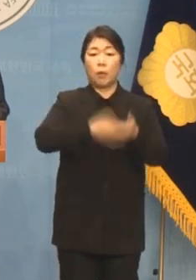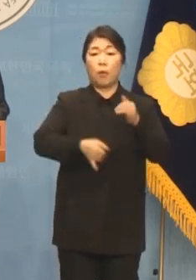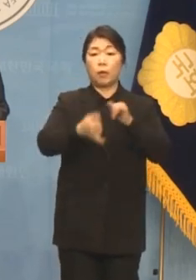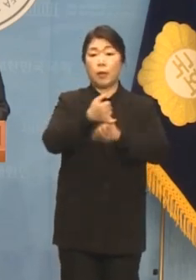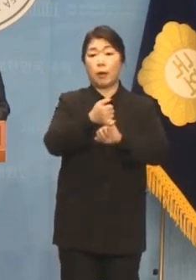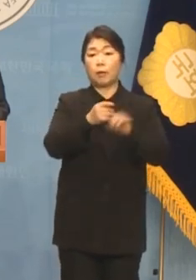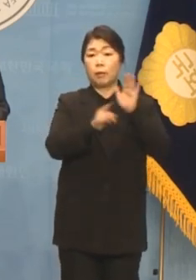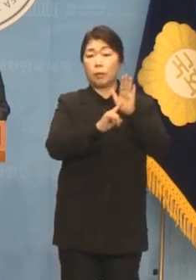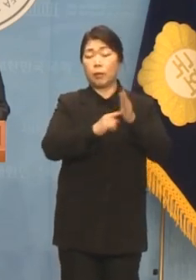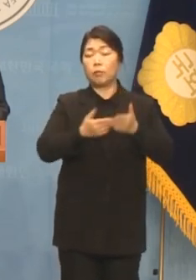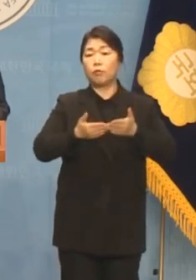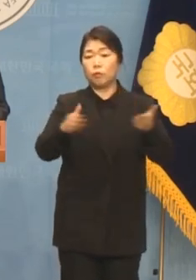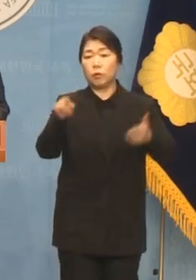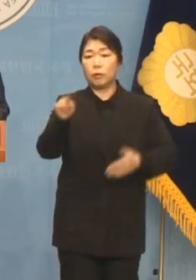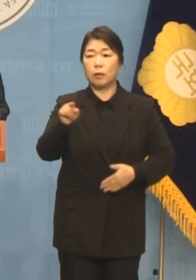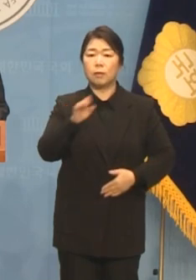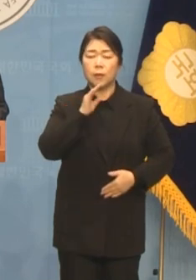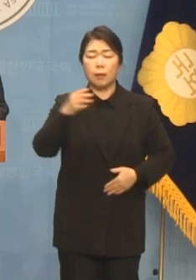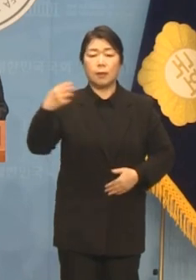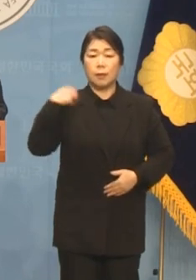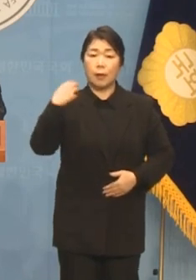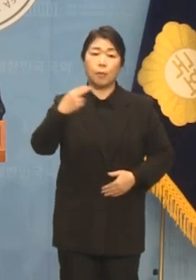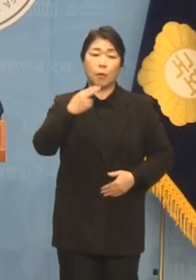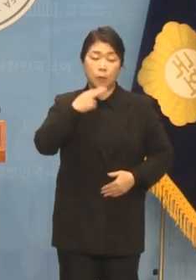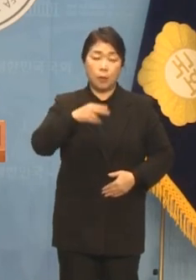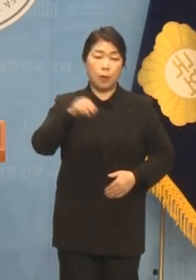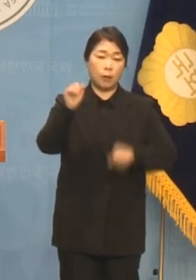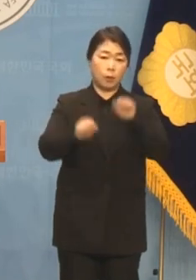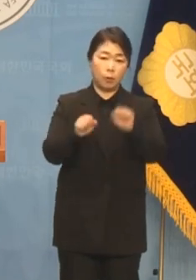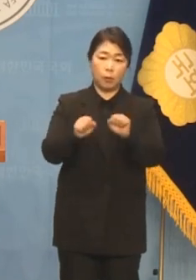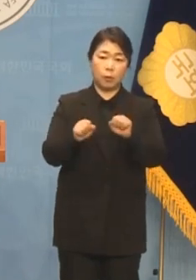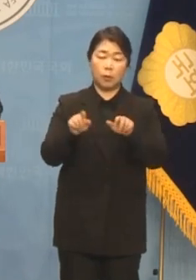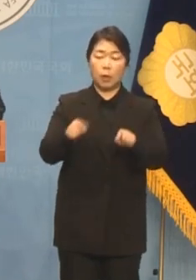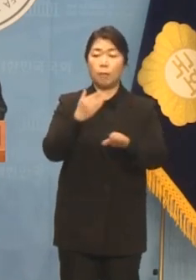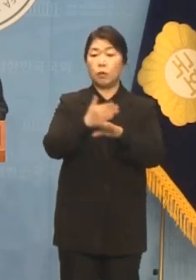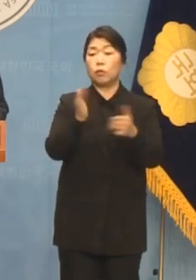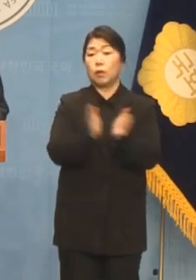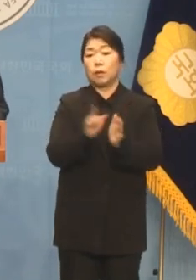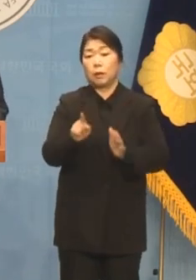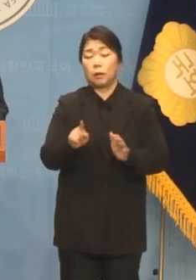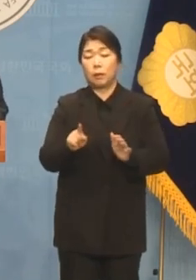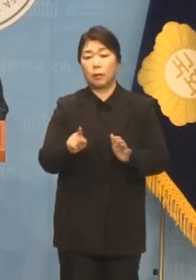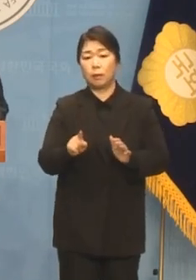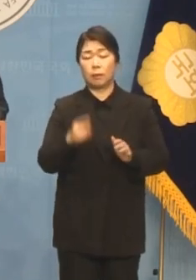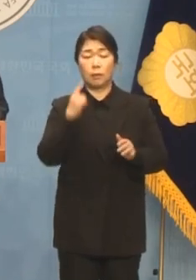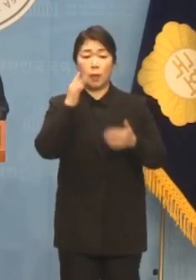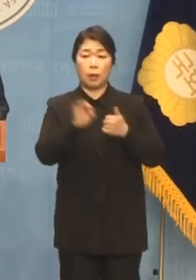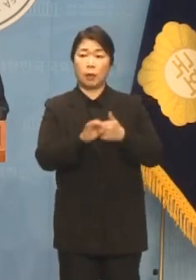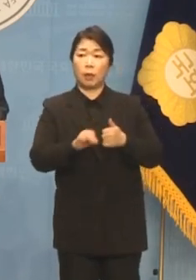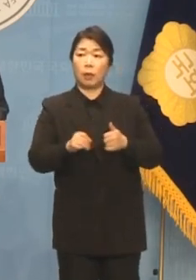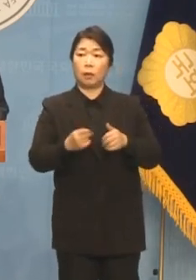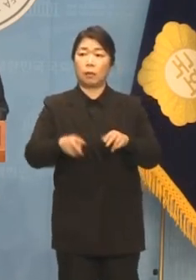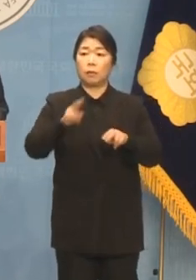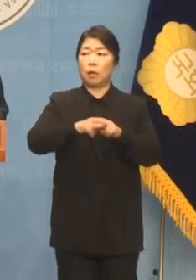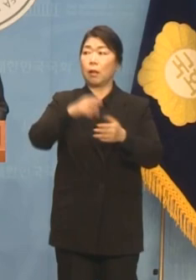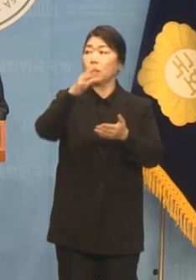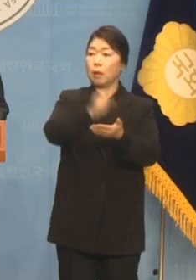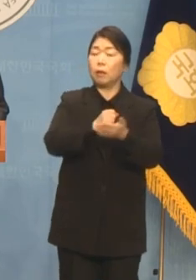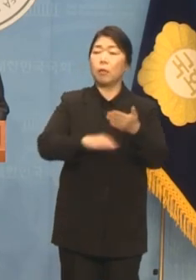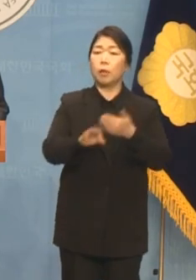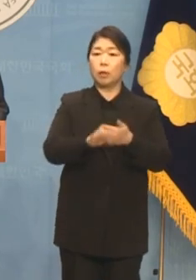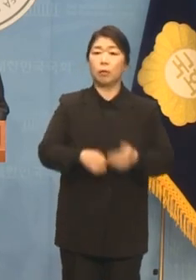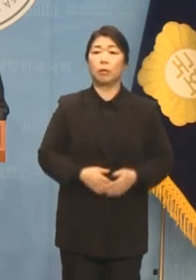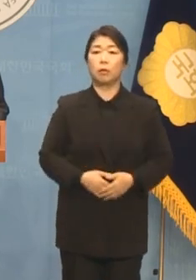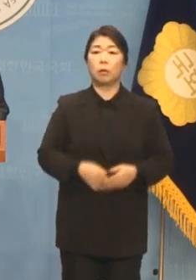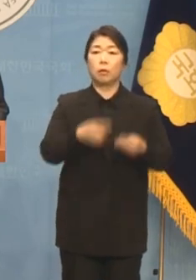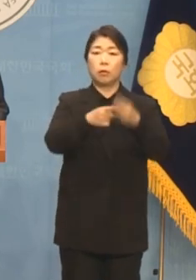일삼는 무책임한 민주당이 이번 총선에서 제 1당이 된다면 윤성열 정부가